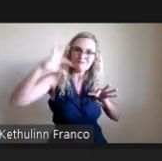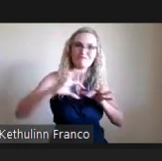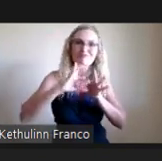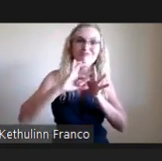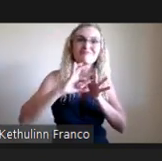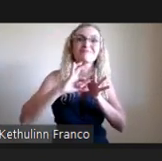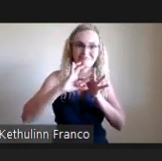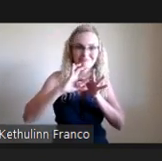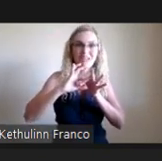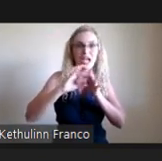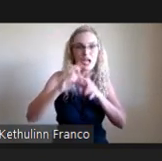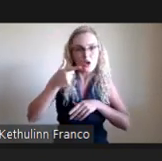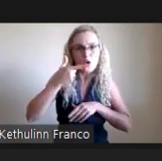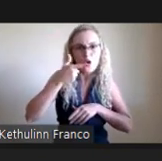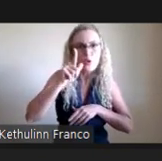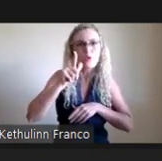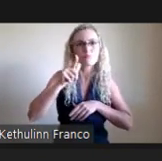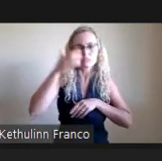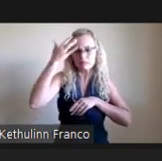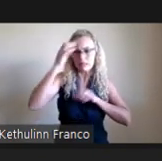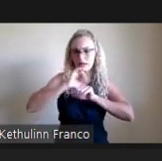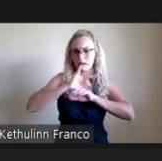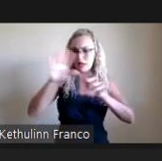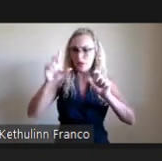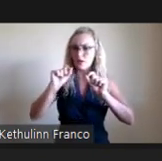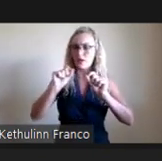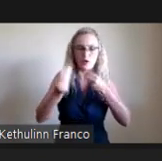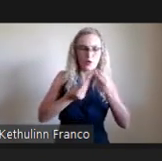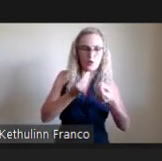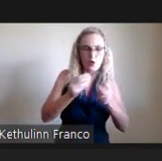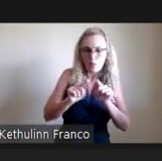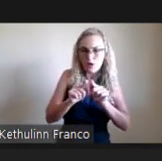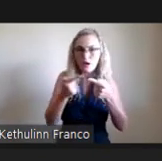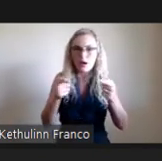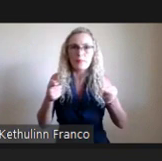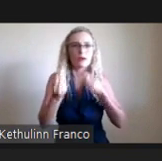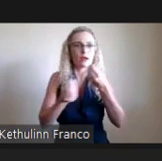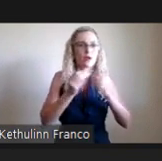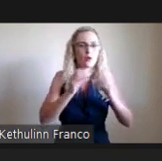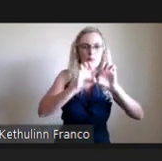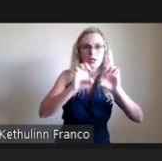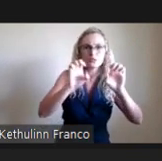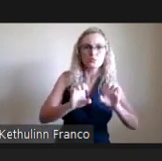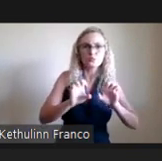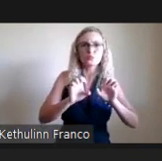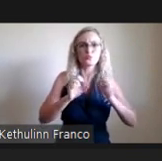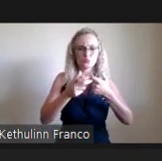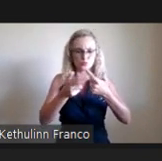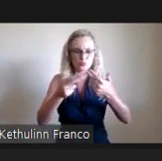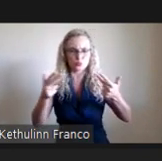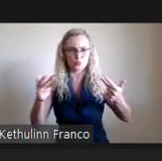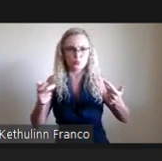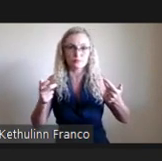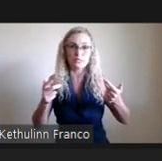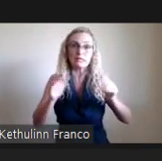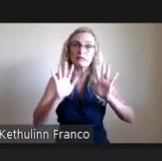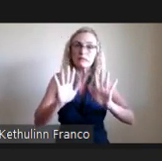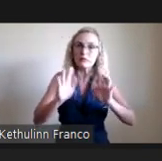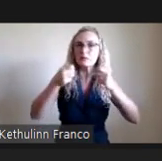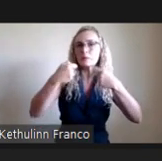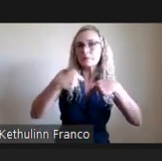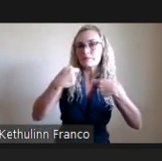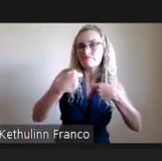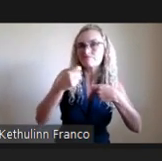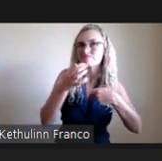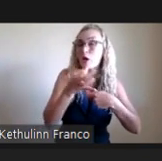da prática. Então, 120 horas seria uma carga horária de início dentro de